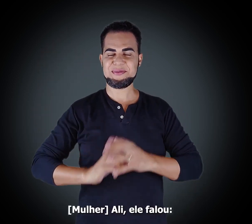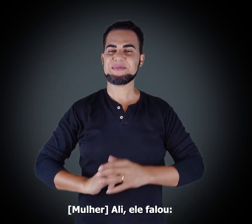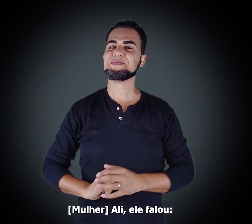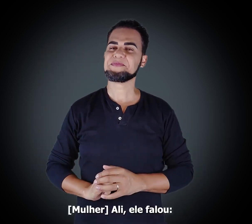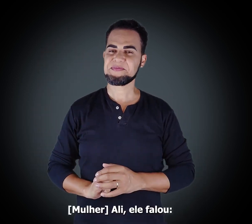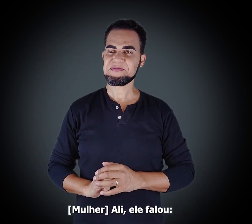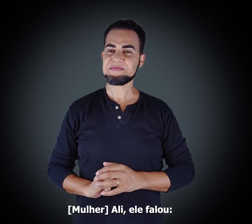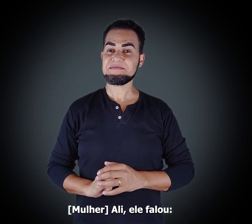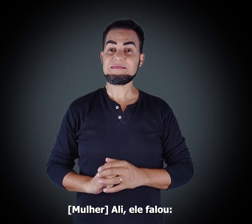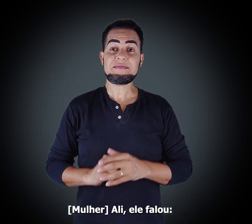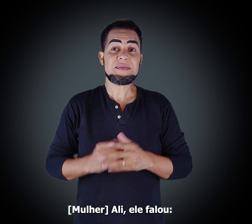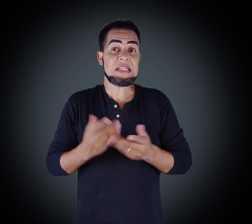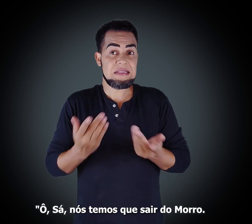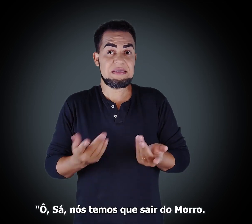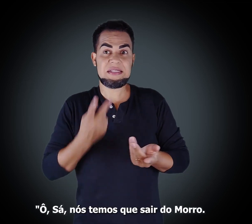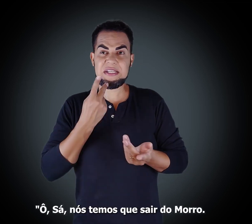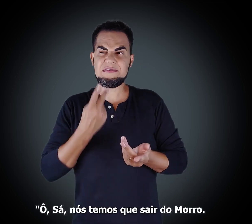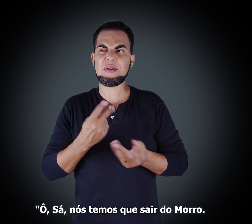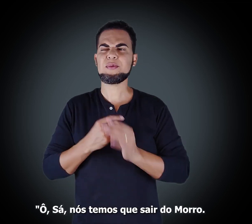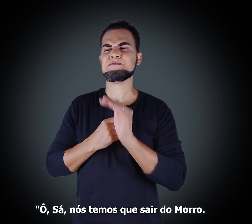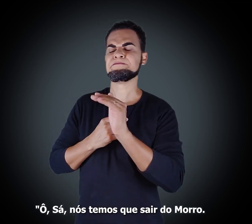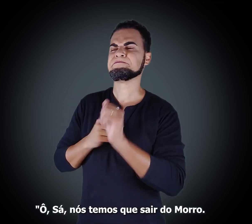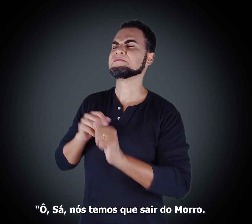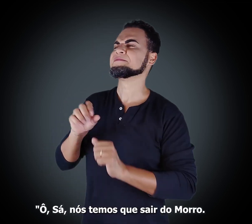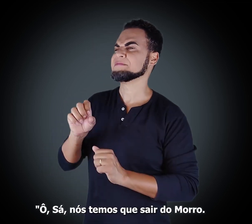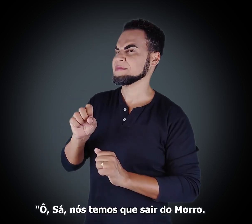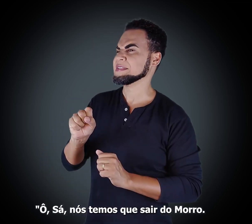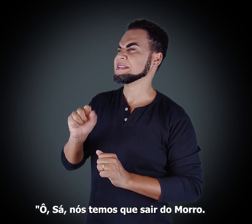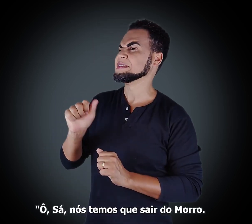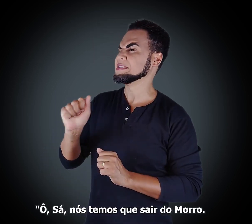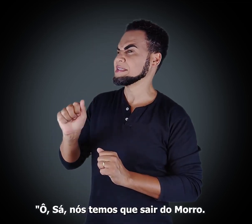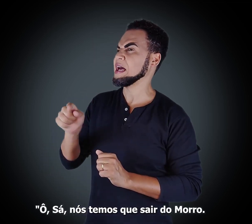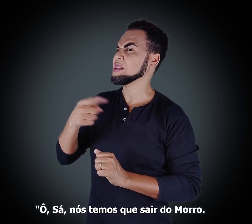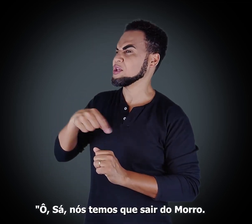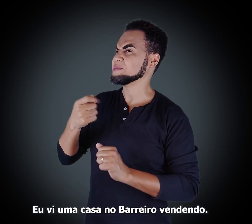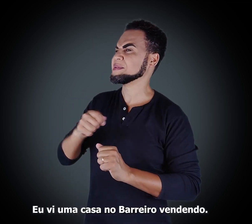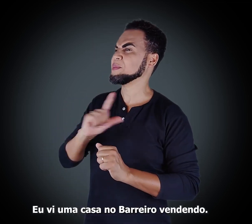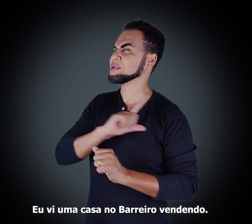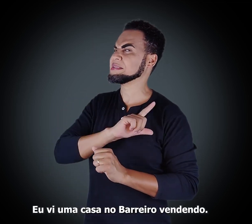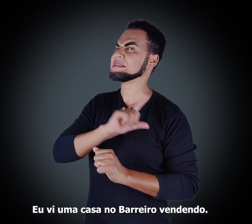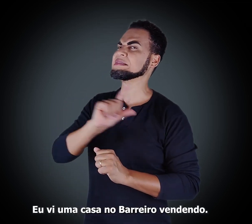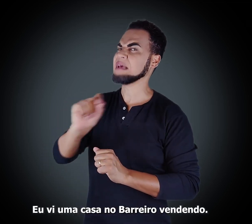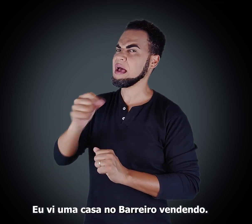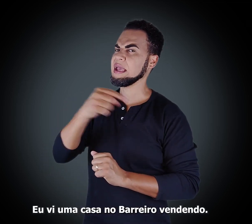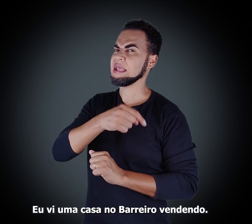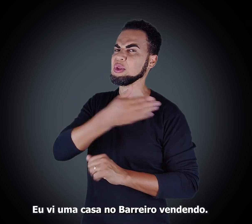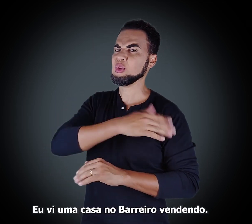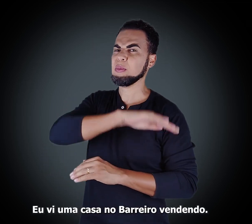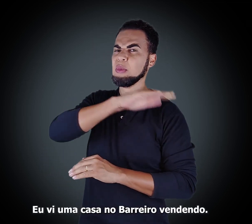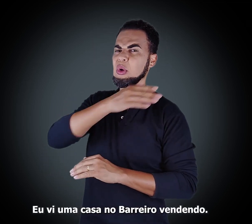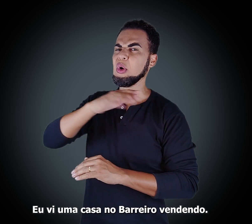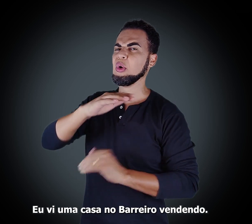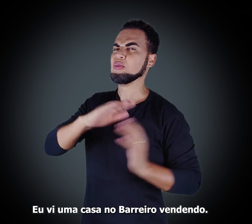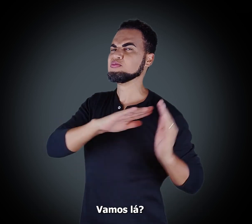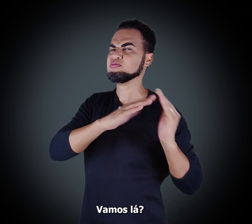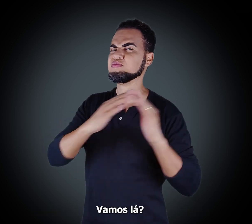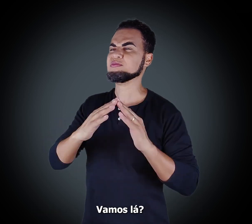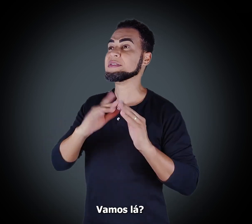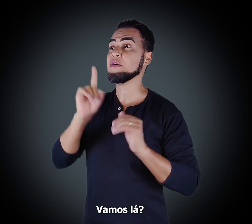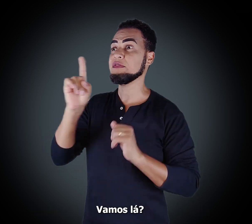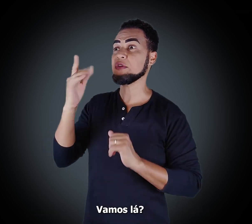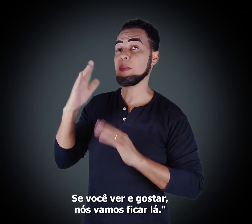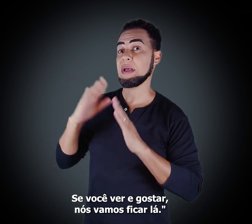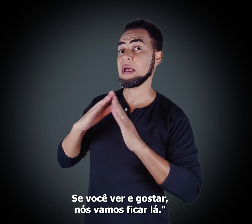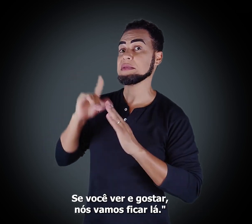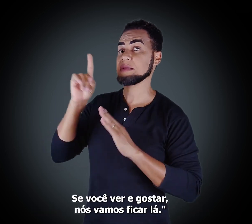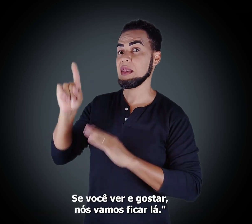Aí ele falou, sabe, nós temos que sair do morro. E eu vi uma casa no Barreiro vendendo.